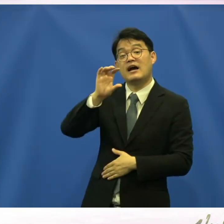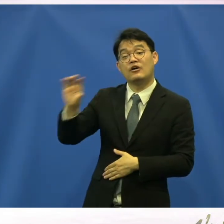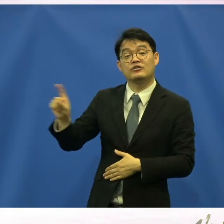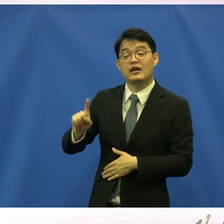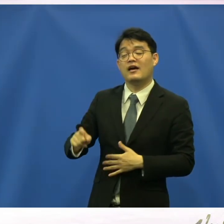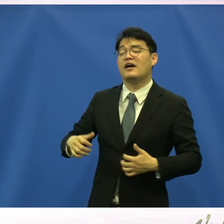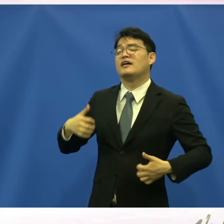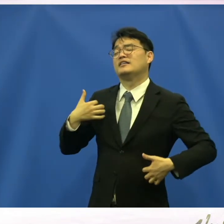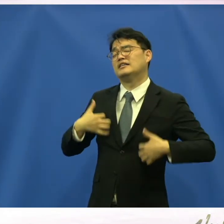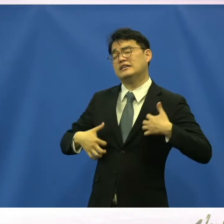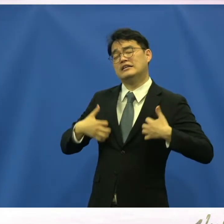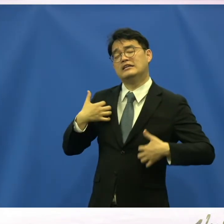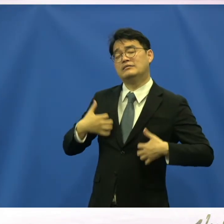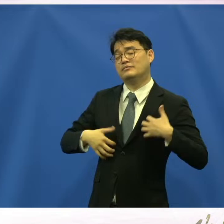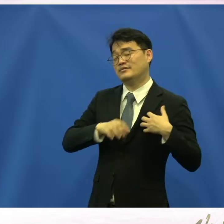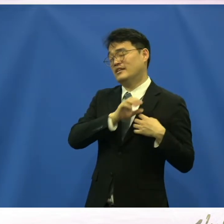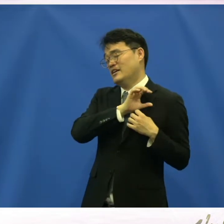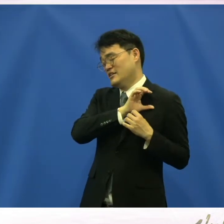멋있는 거잖아요.